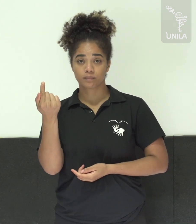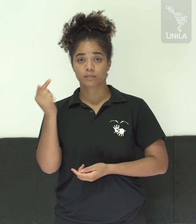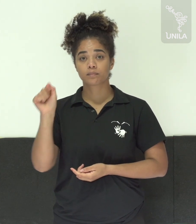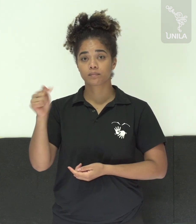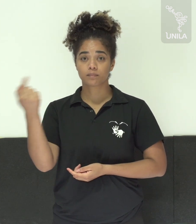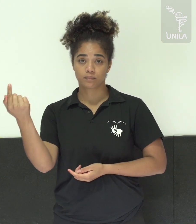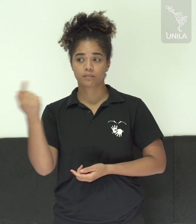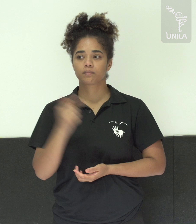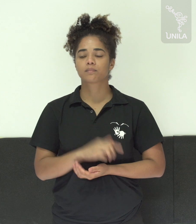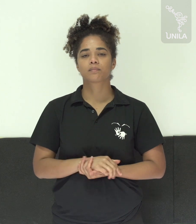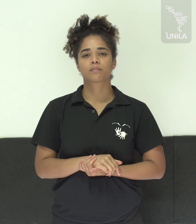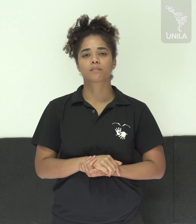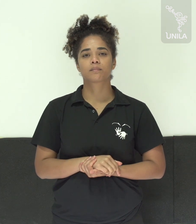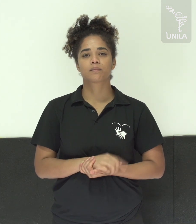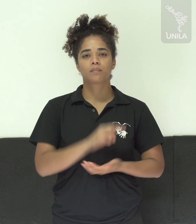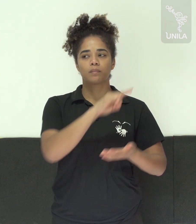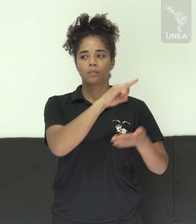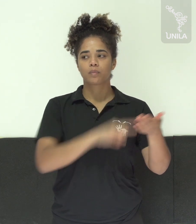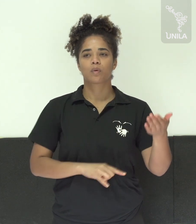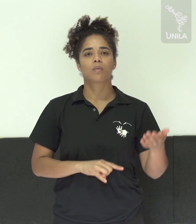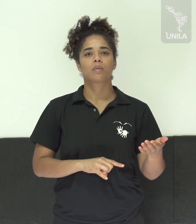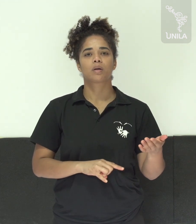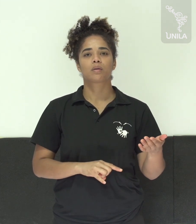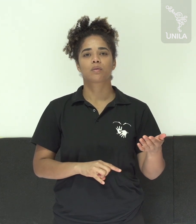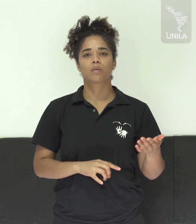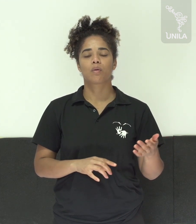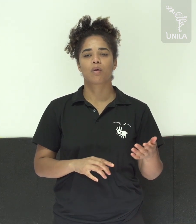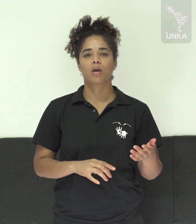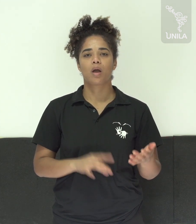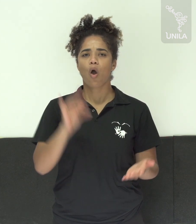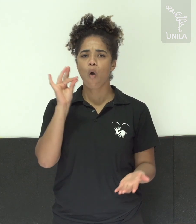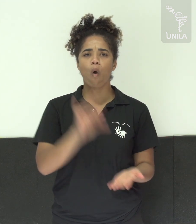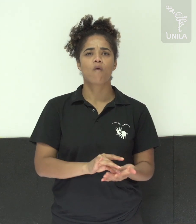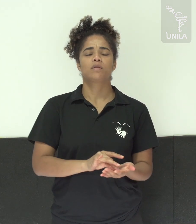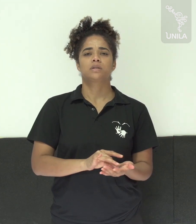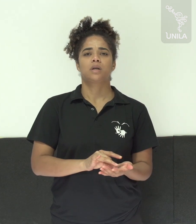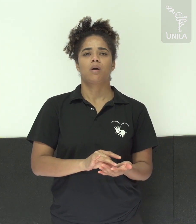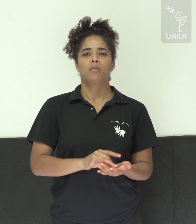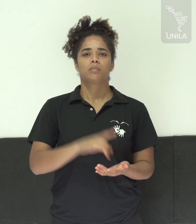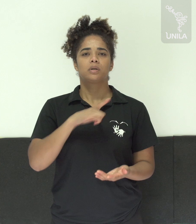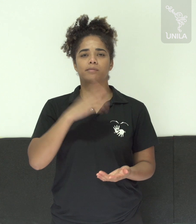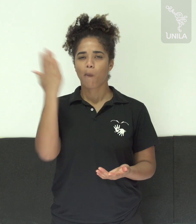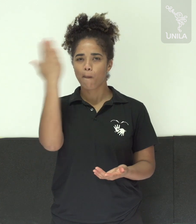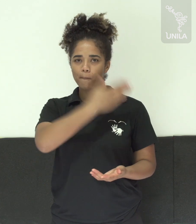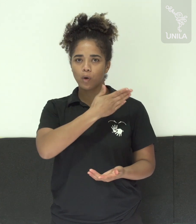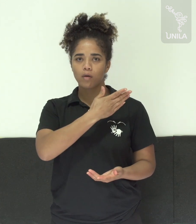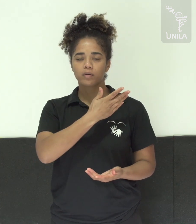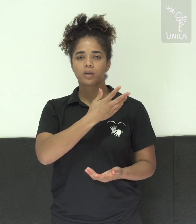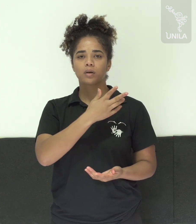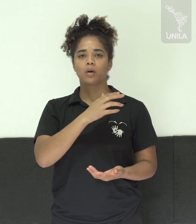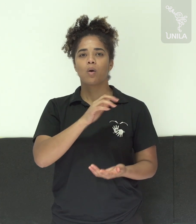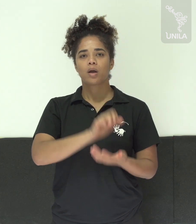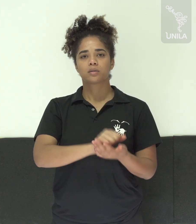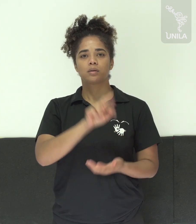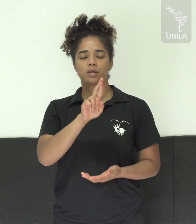7.3.4.1.1.1. Documento oficial que comprove o registro do RG e do CPF, ou